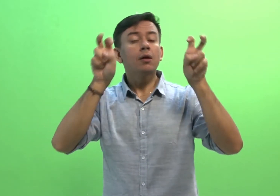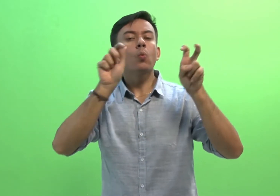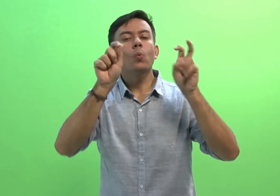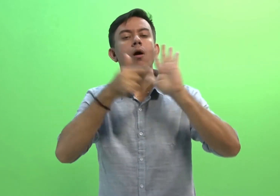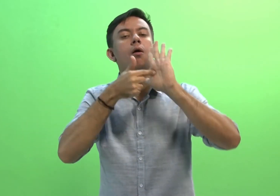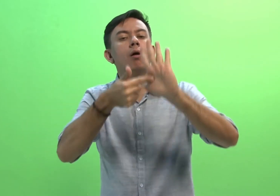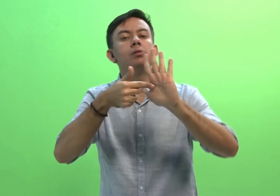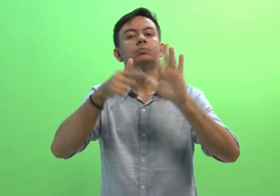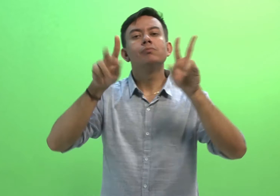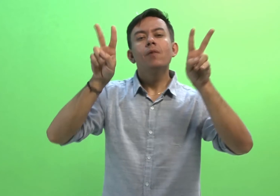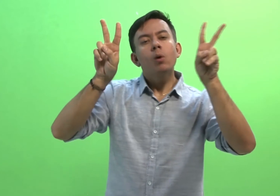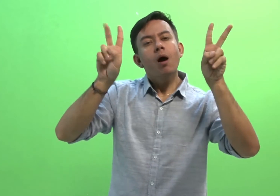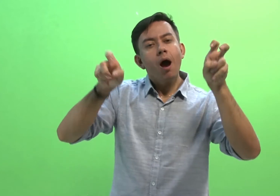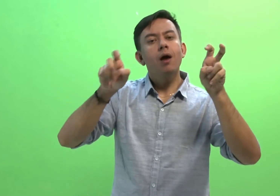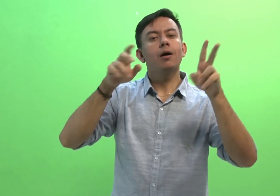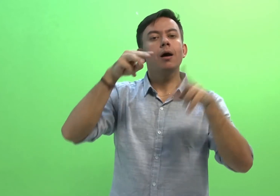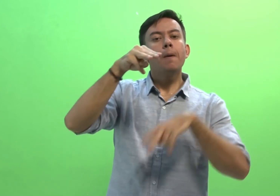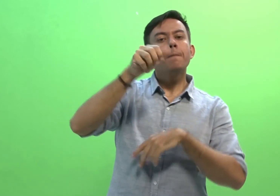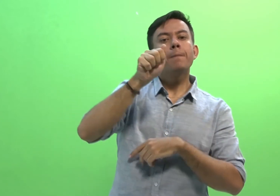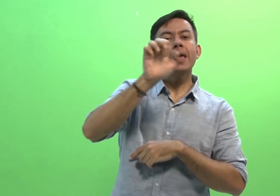É um vídeo intitulado